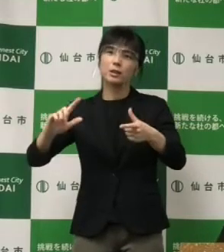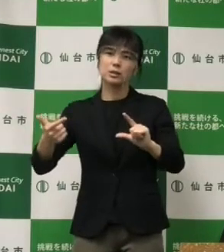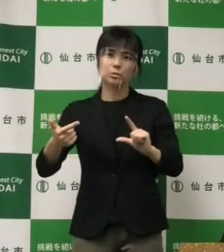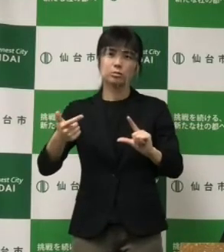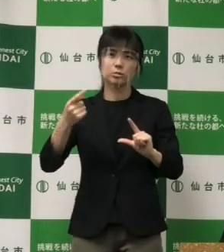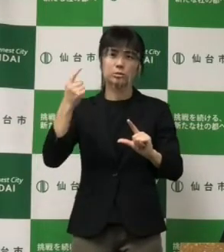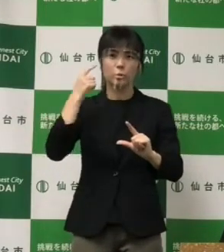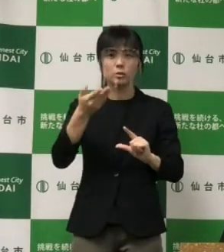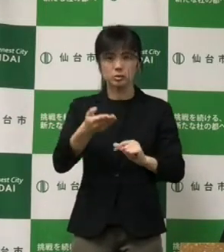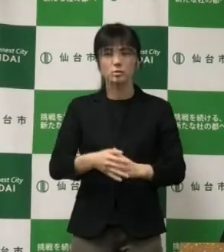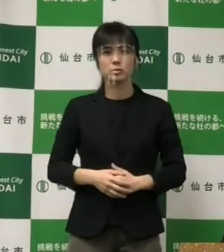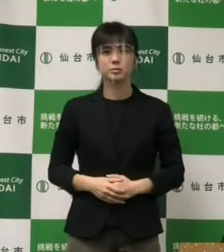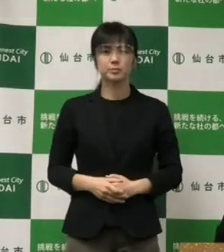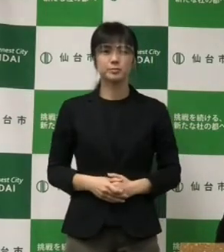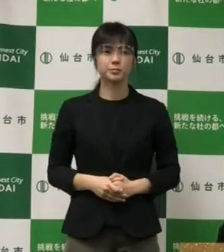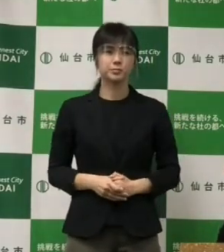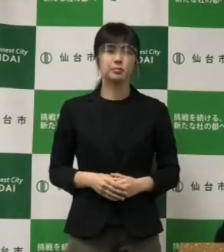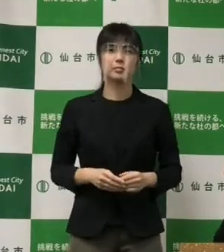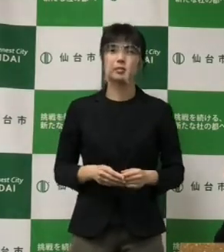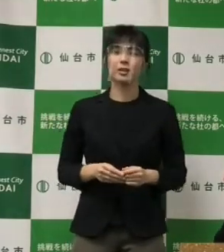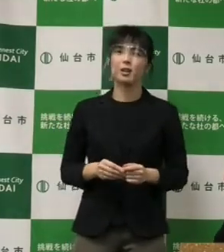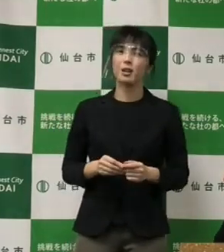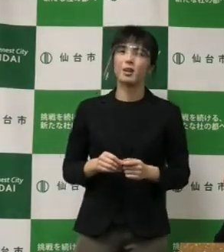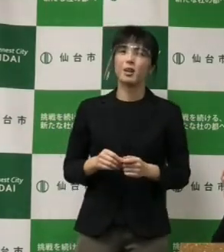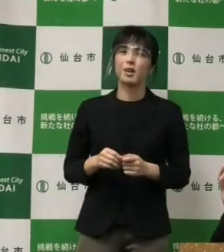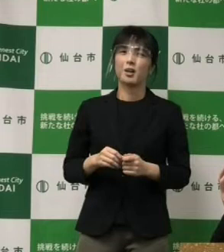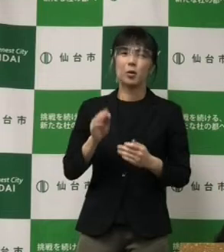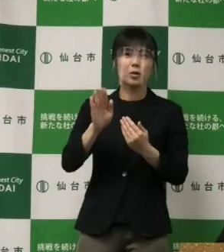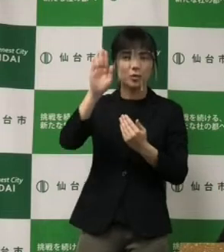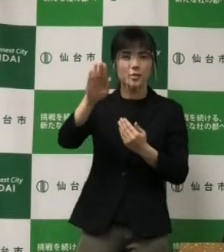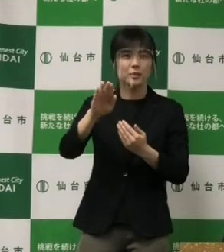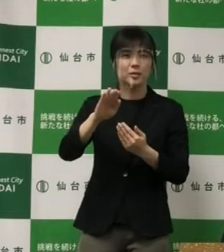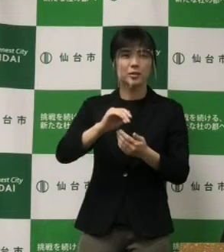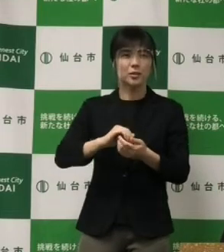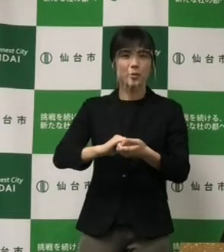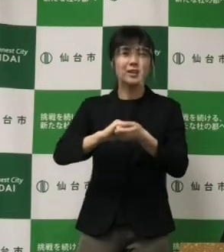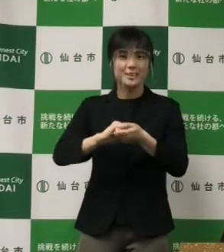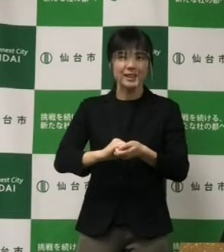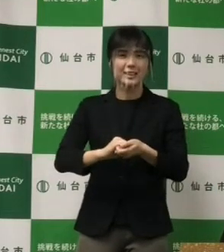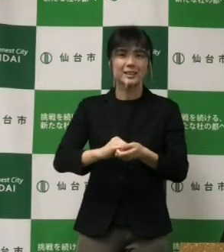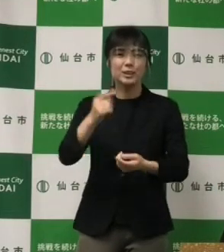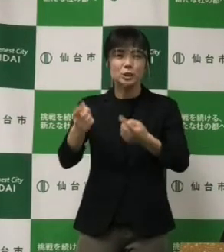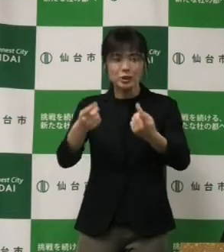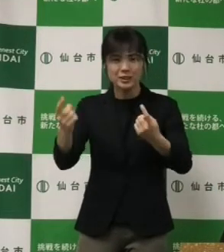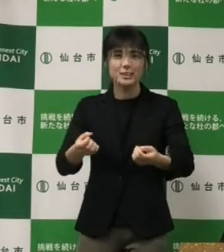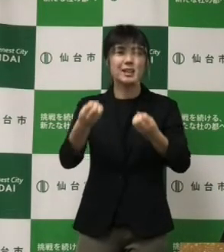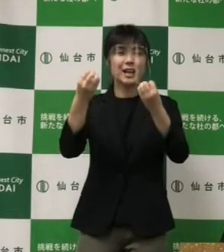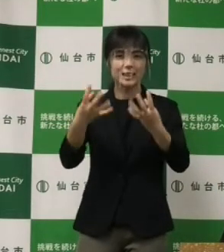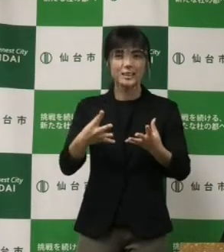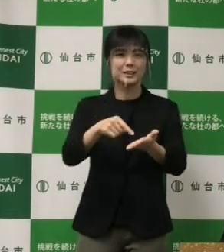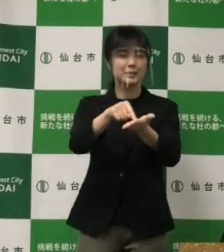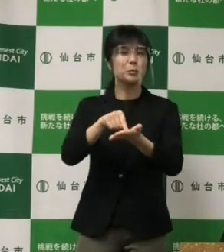ぜひですね、次々動いてくるということが見えてきますと、今寄せられているご